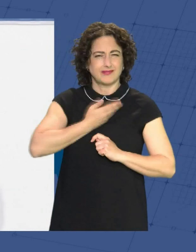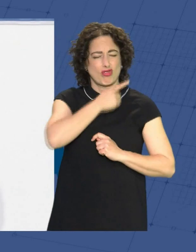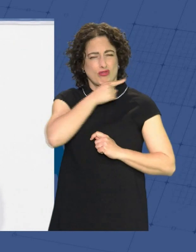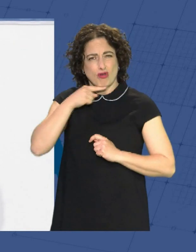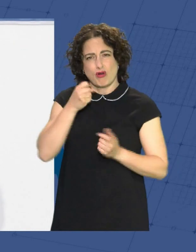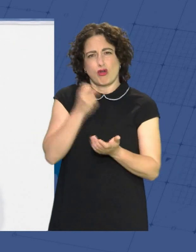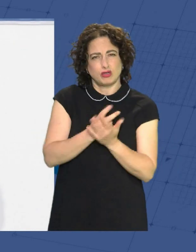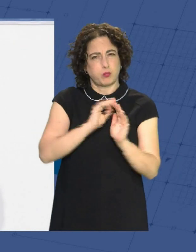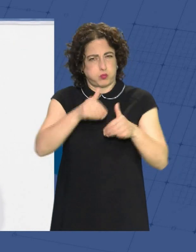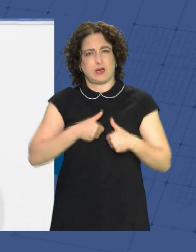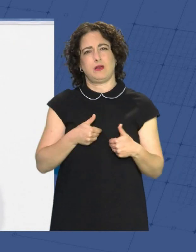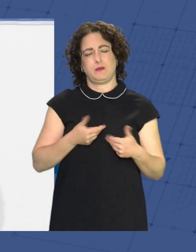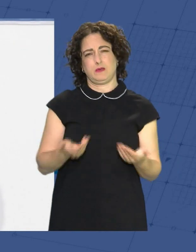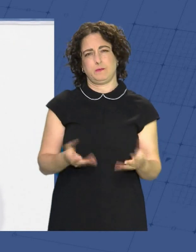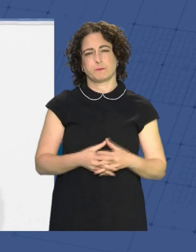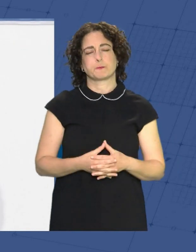nuevamente?